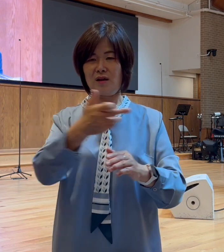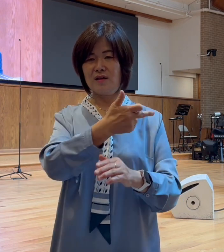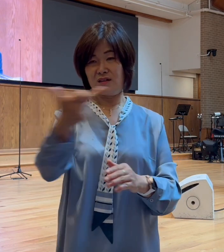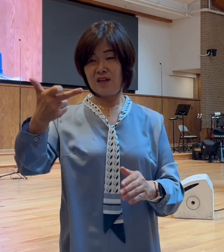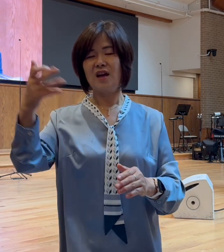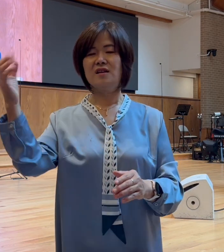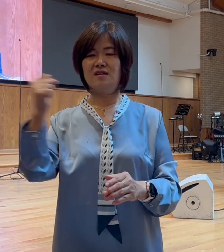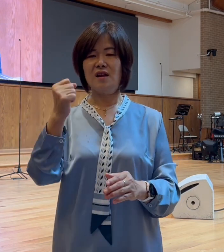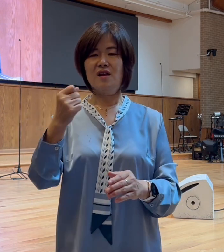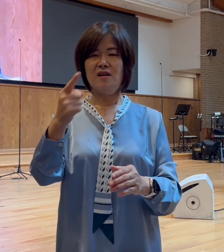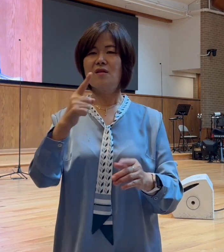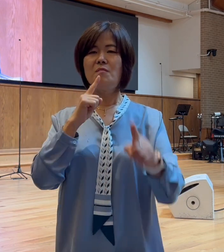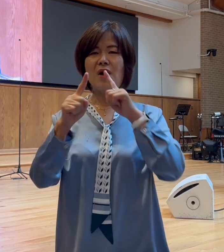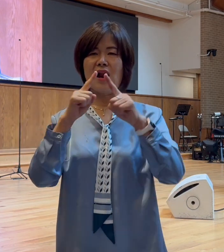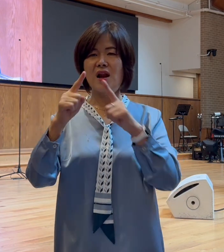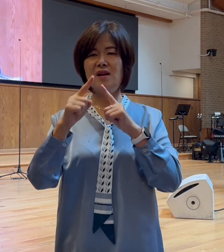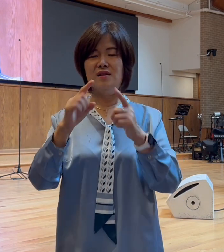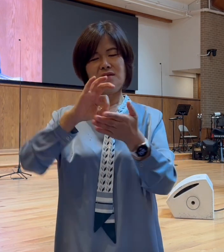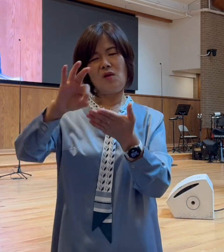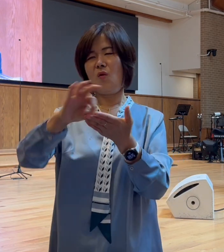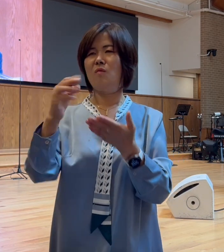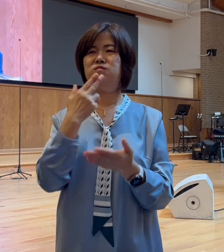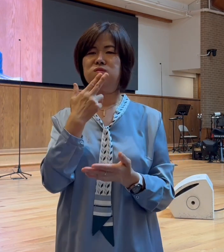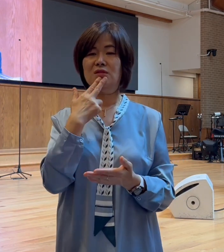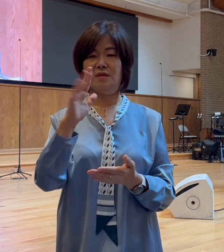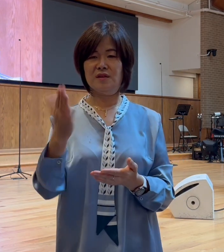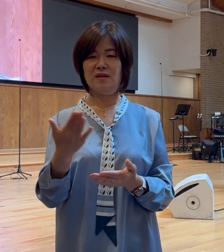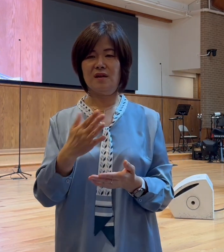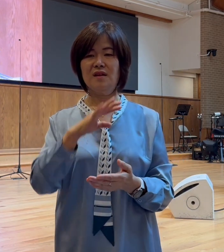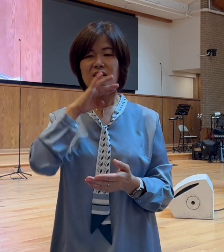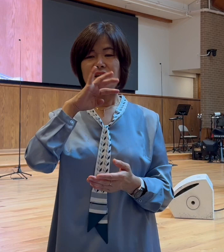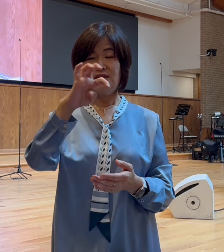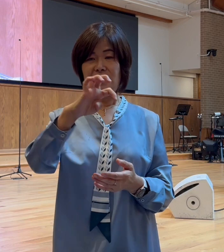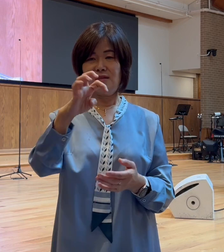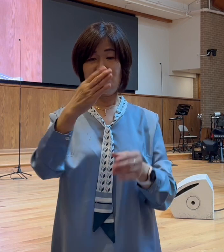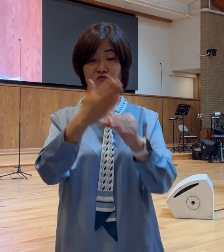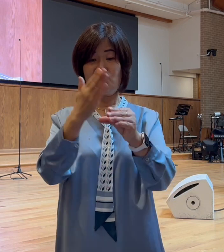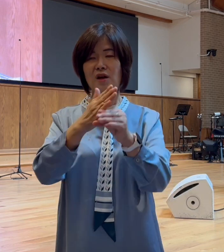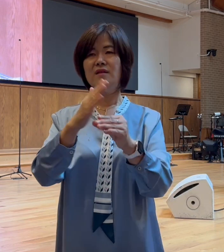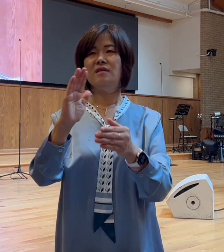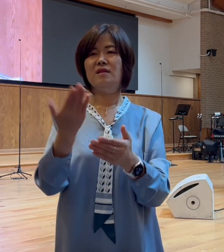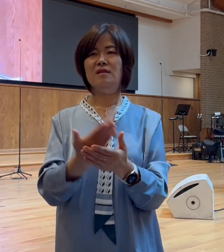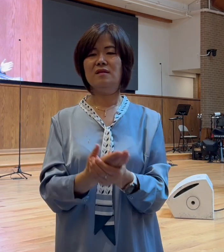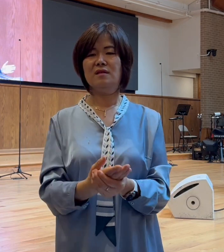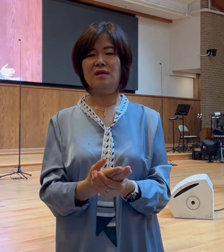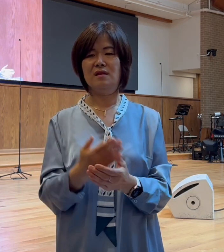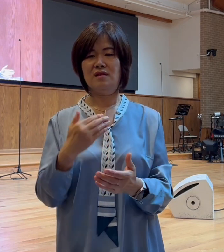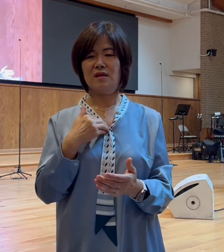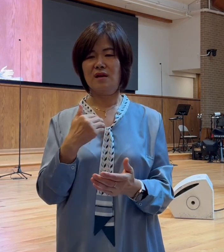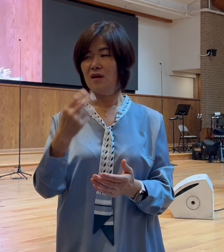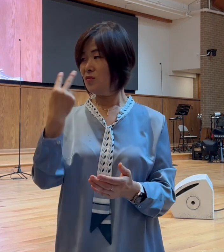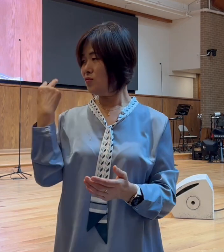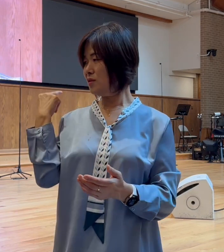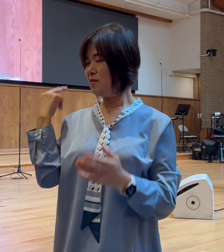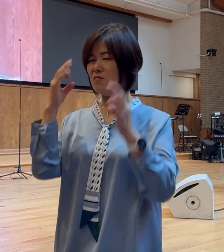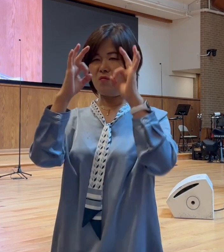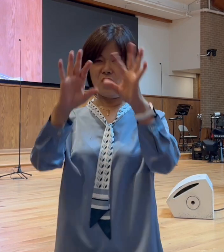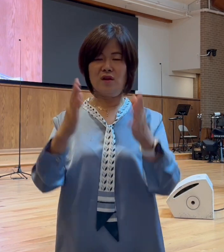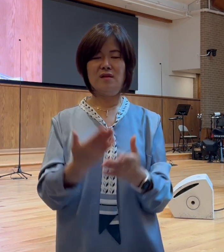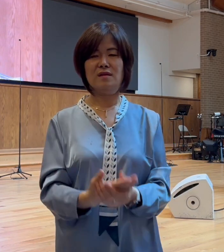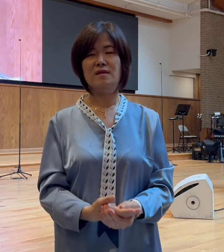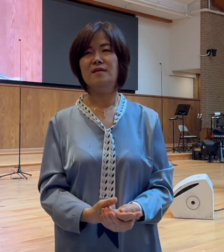이야기 제가 입 밖에 잘 내지 않았습니다. 40대 한 중반쯤 됐는데 이게 제가 뒤를 돌아보니까